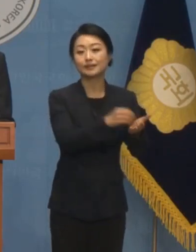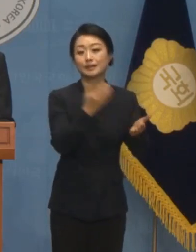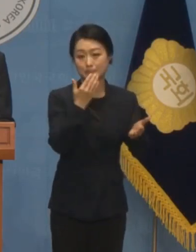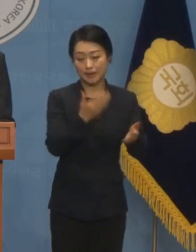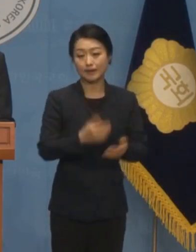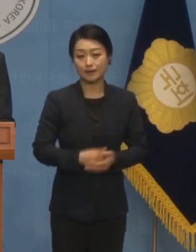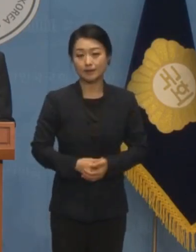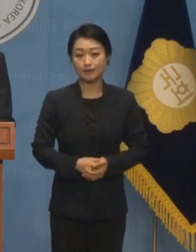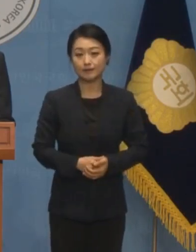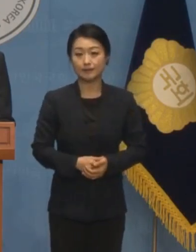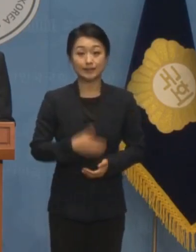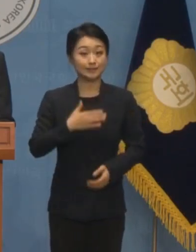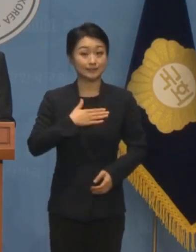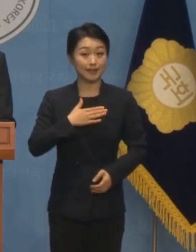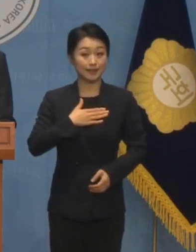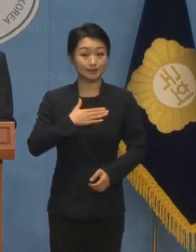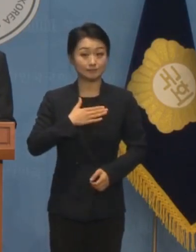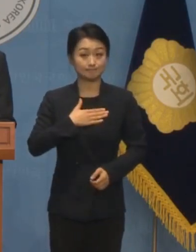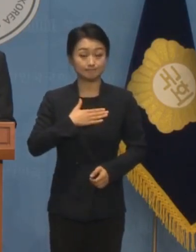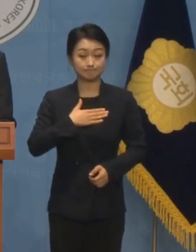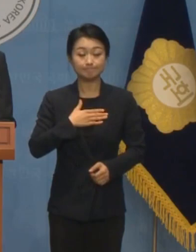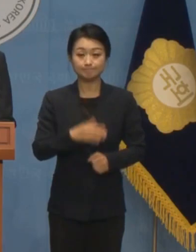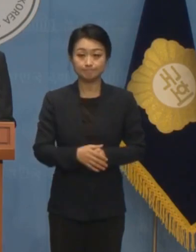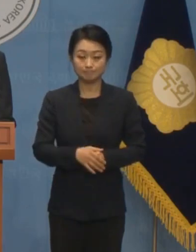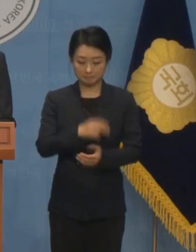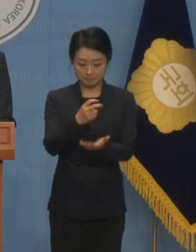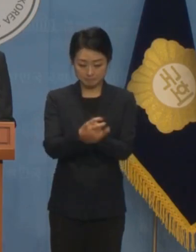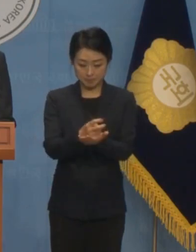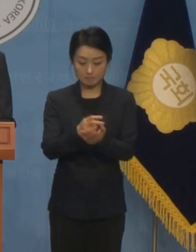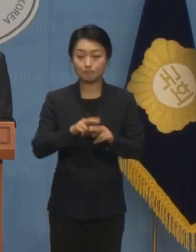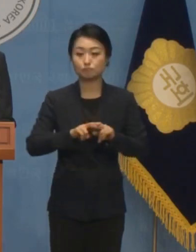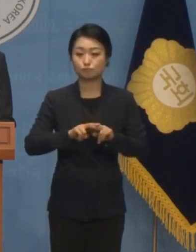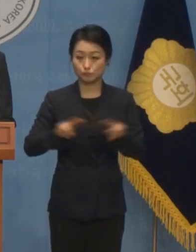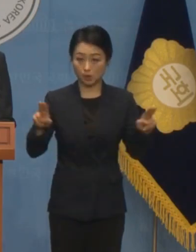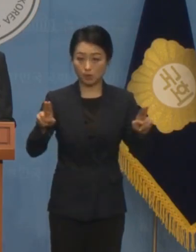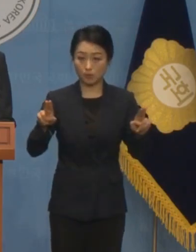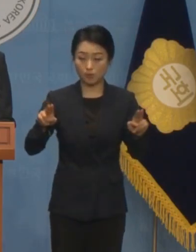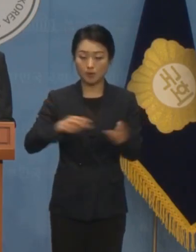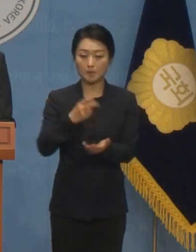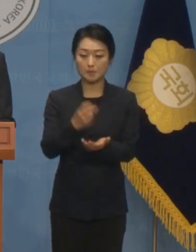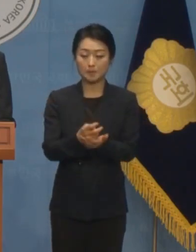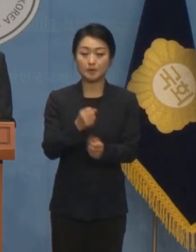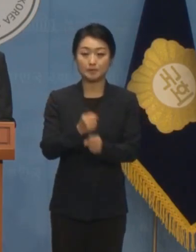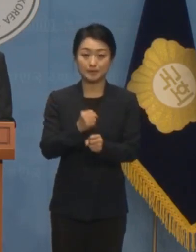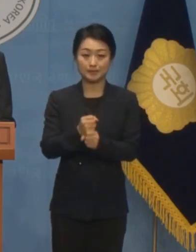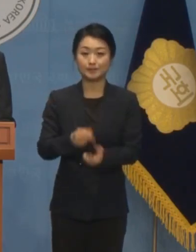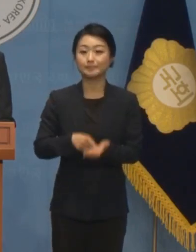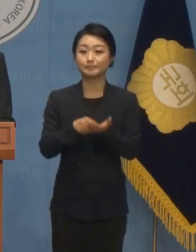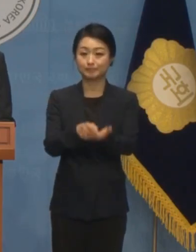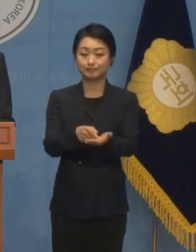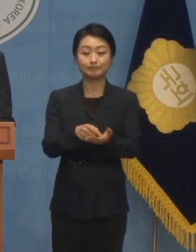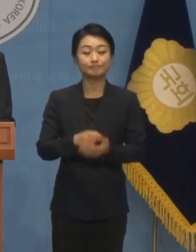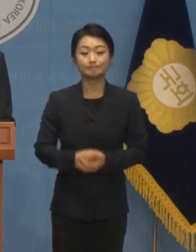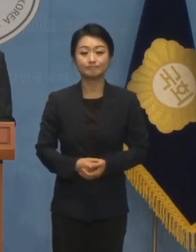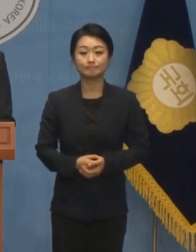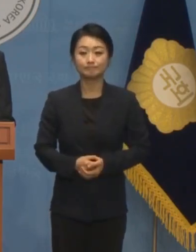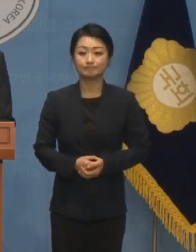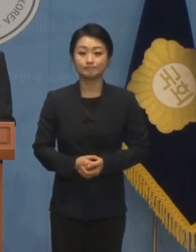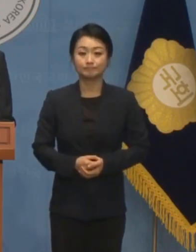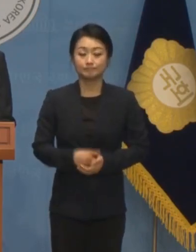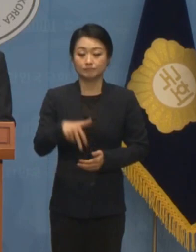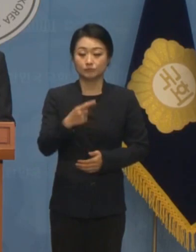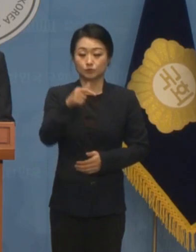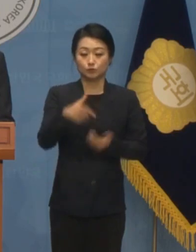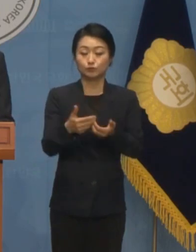있습니다. 저는 방금 관련 조항을 폐지하는 개정안을 대표 발의했습니다.